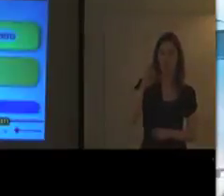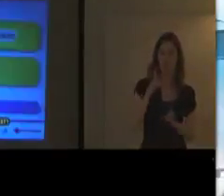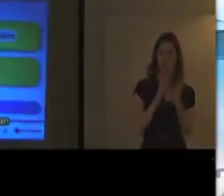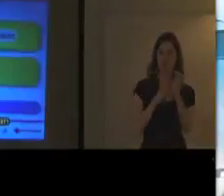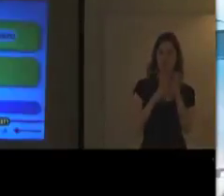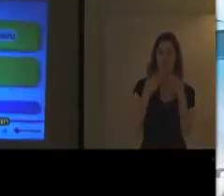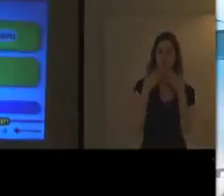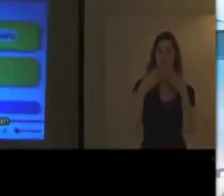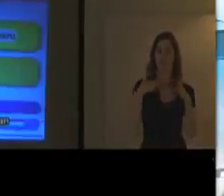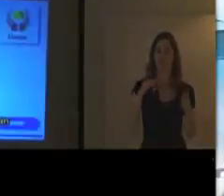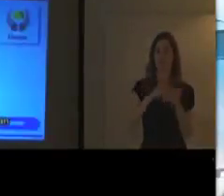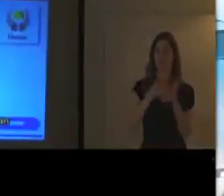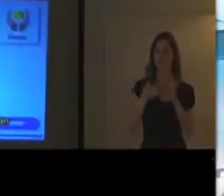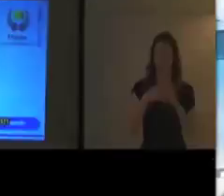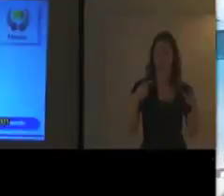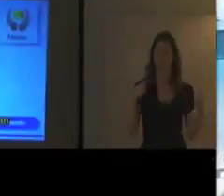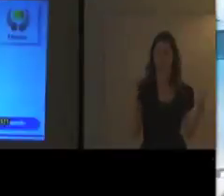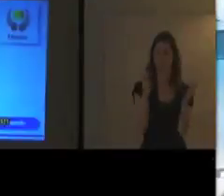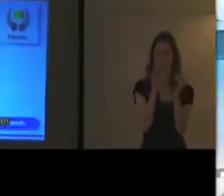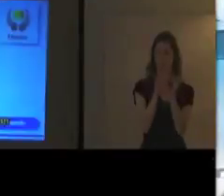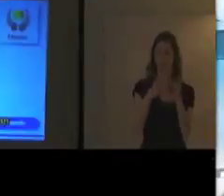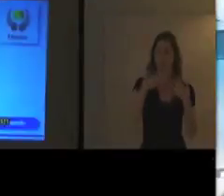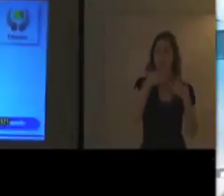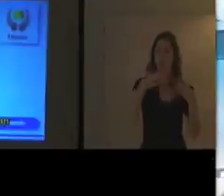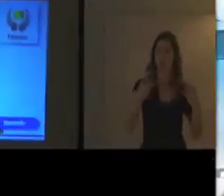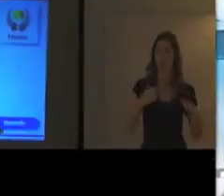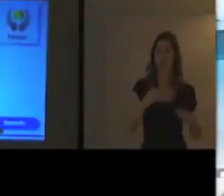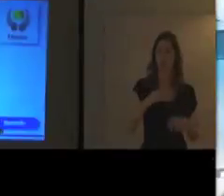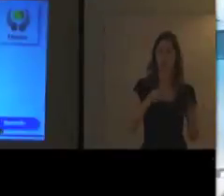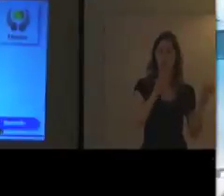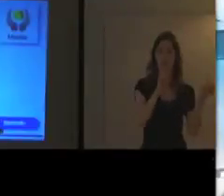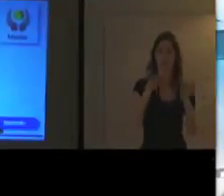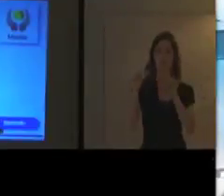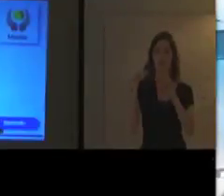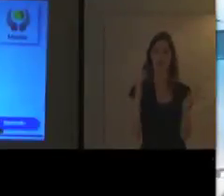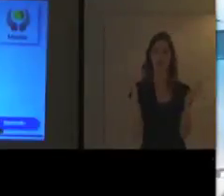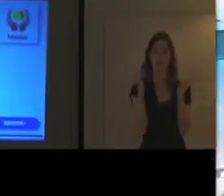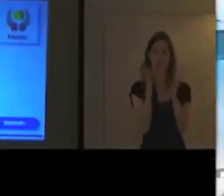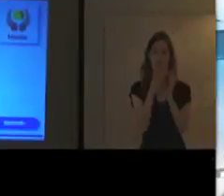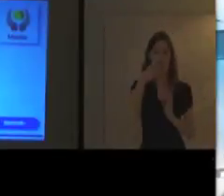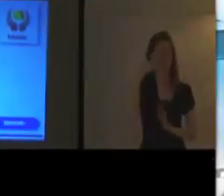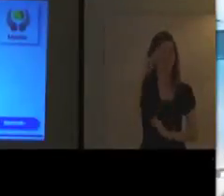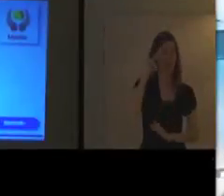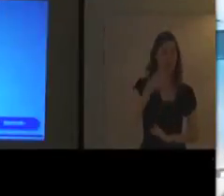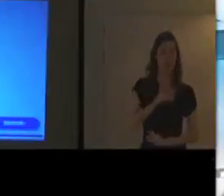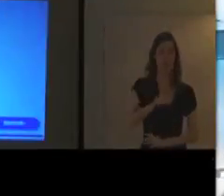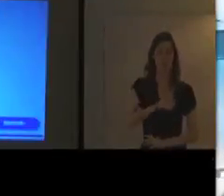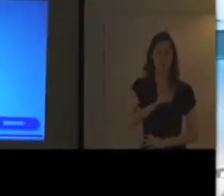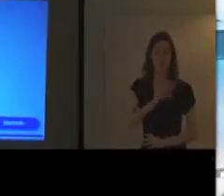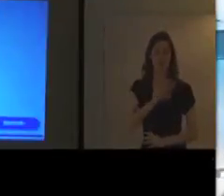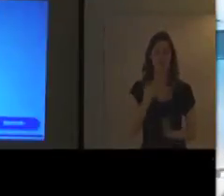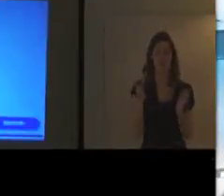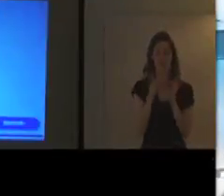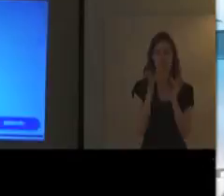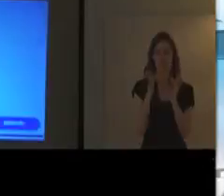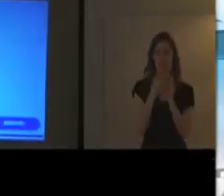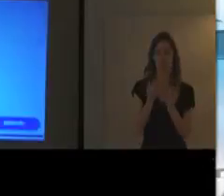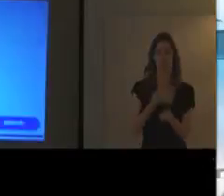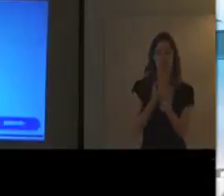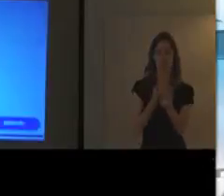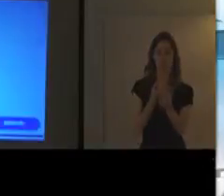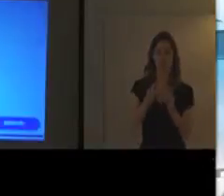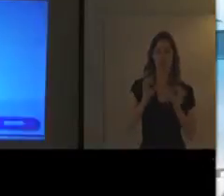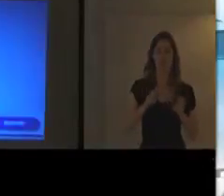sencillo sistema de conexión, pueden verse a diario en su televisor y compartir sus experiencias y aficiones. Al igual que Inés y